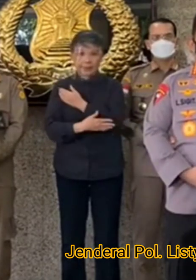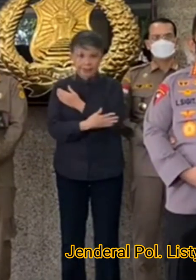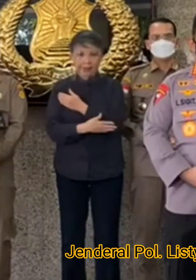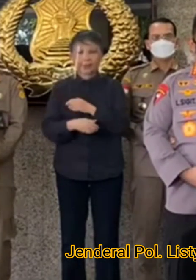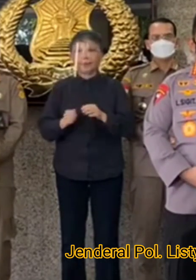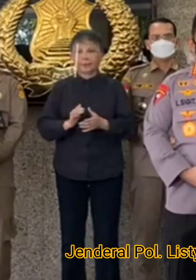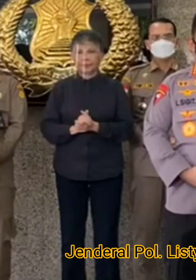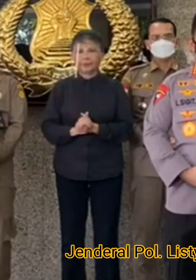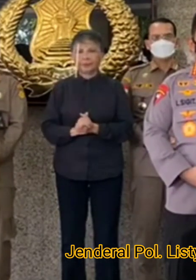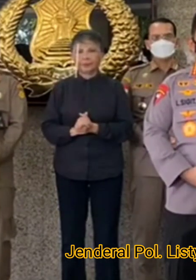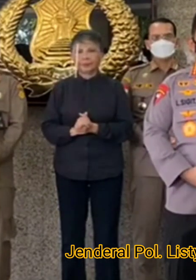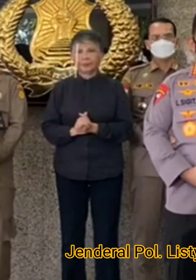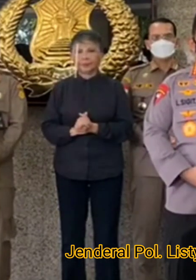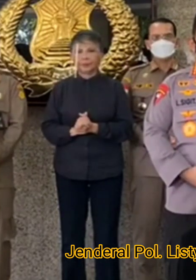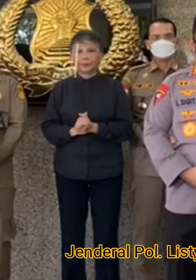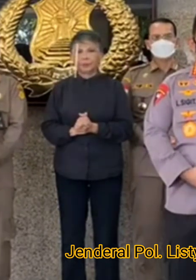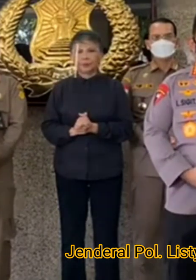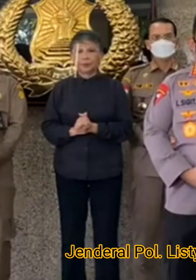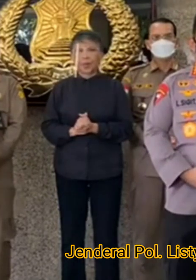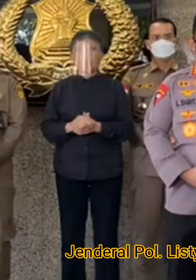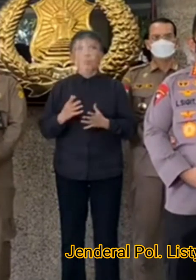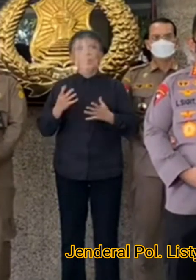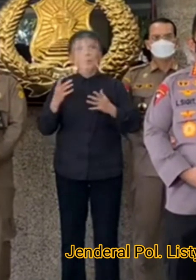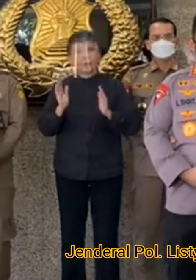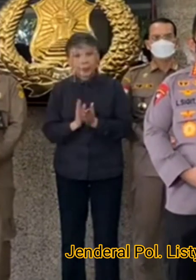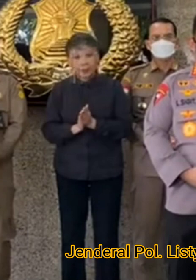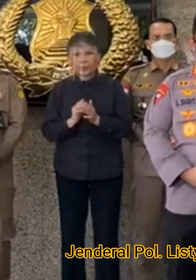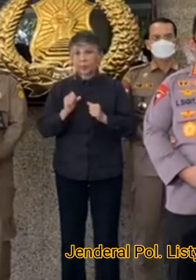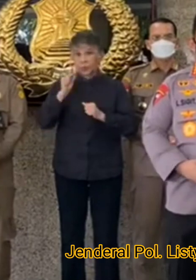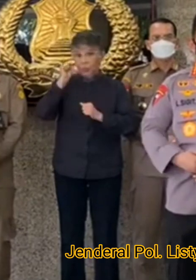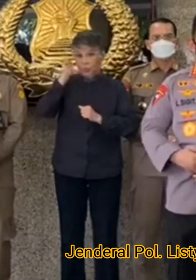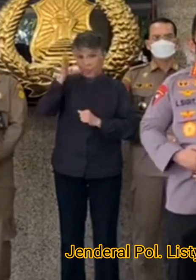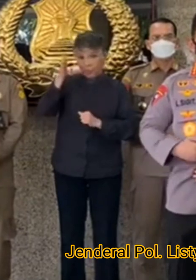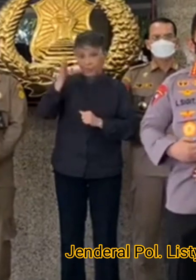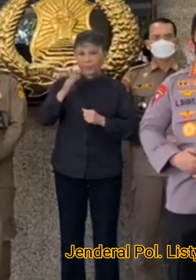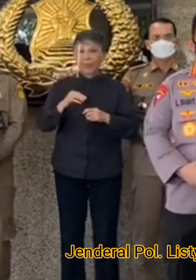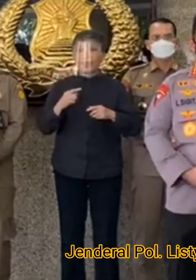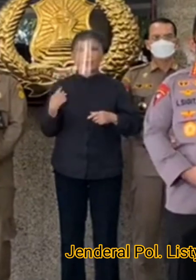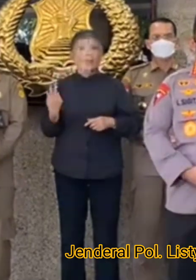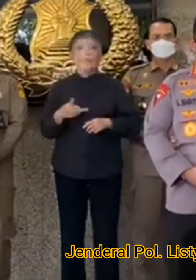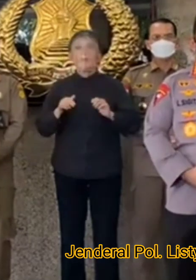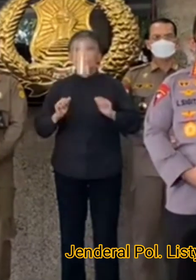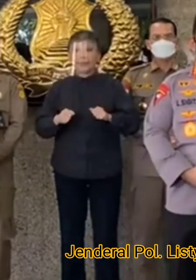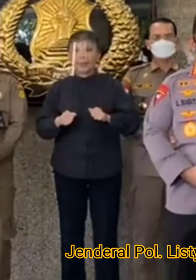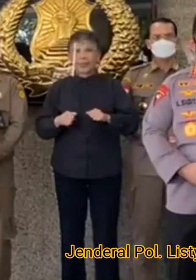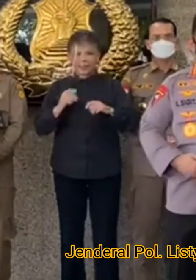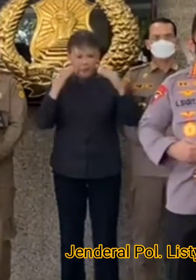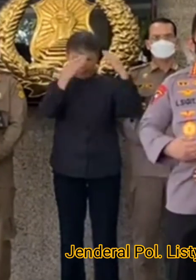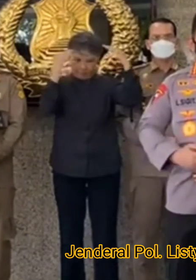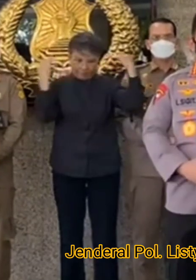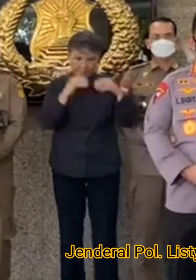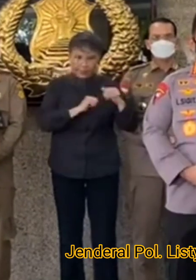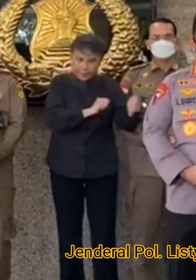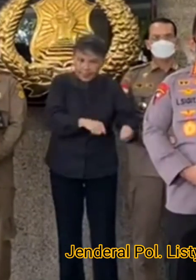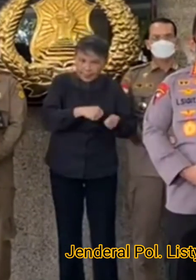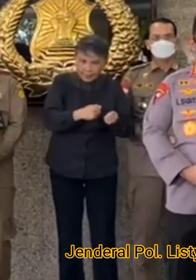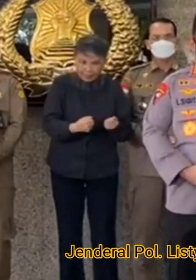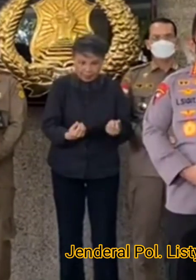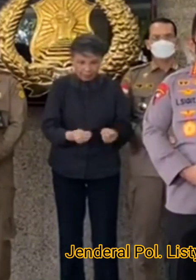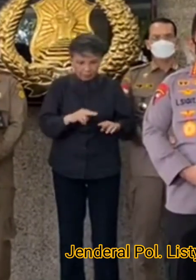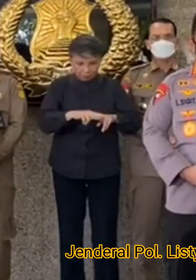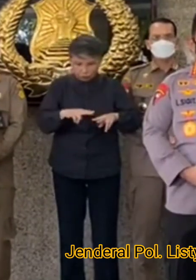Hai ke dalam negeri dan kedepan tentunya Bagaimana Medan pertanian kita